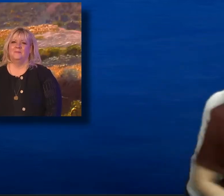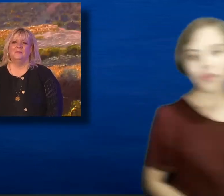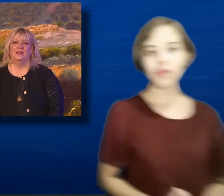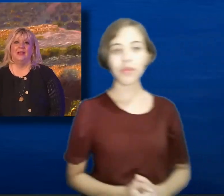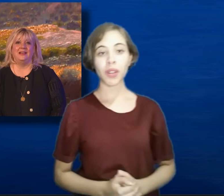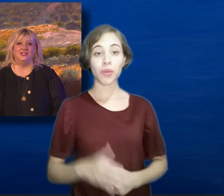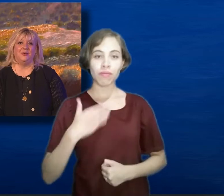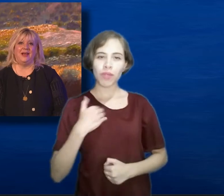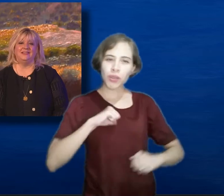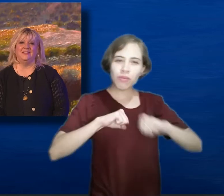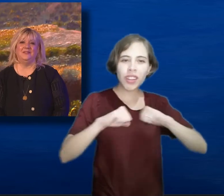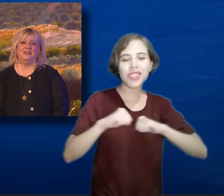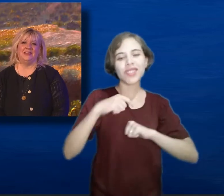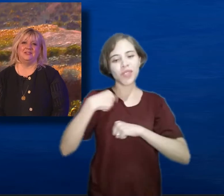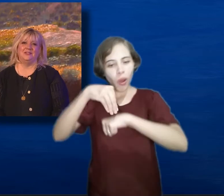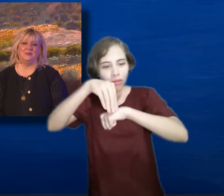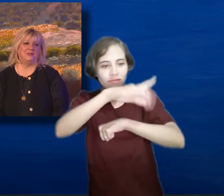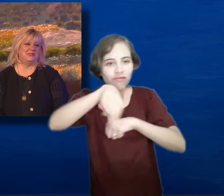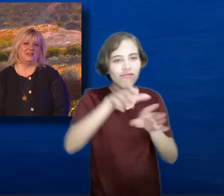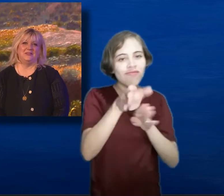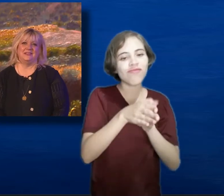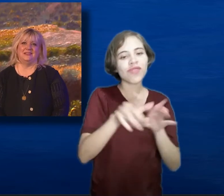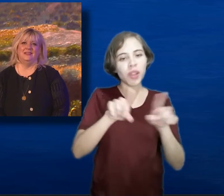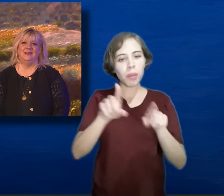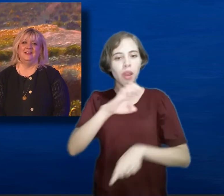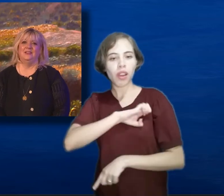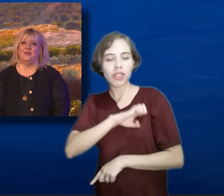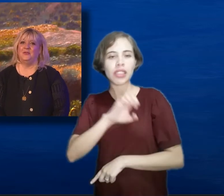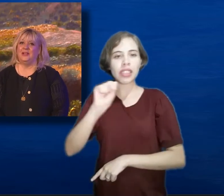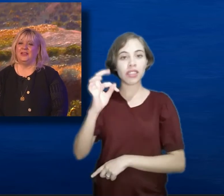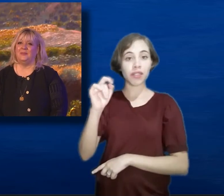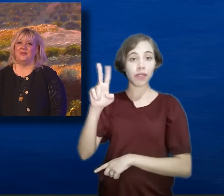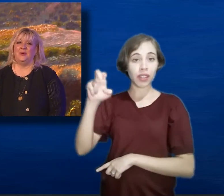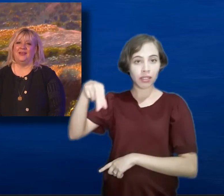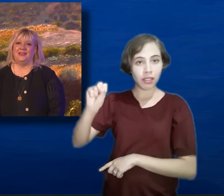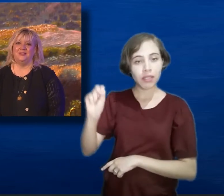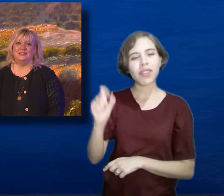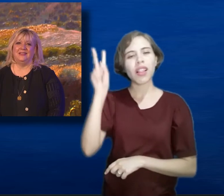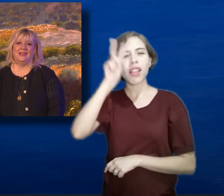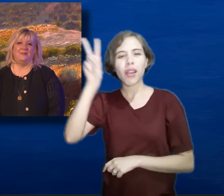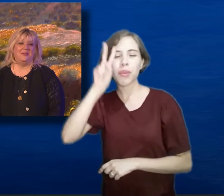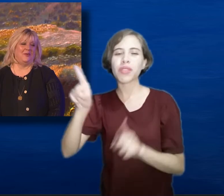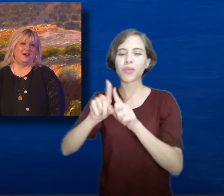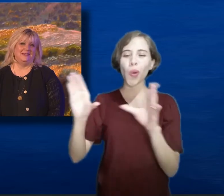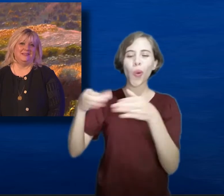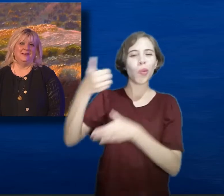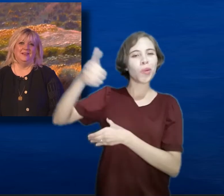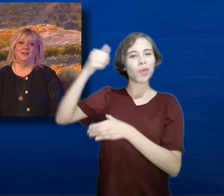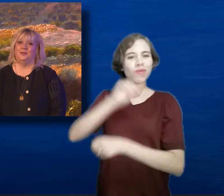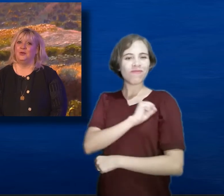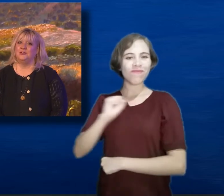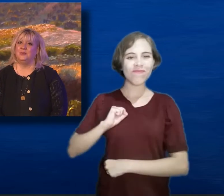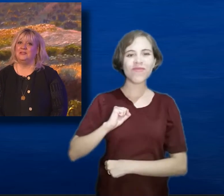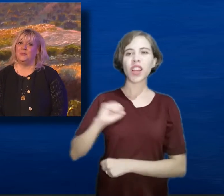uma dádiva que é a companhia do Espírito Santo. Ao agirem com o convite e os ensinamentos do